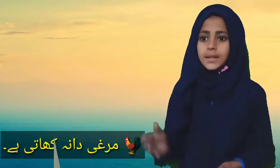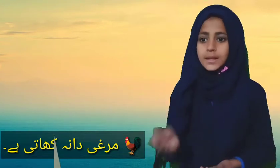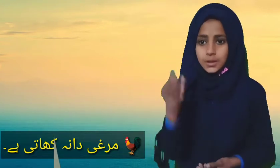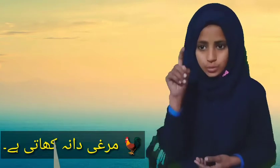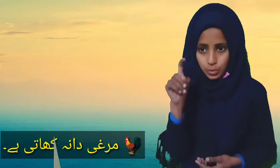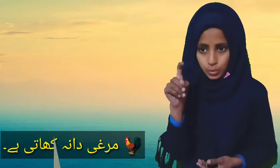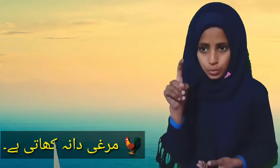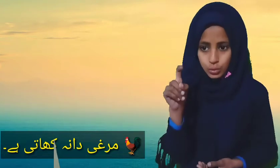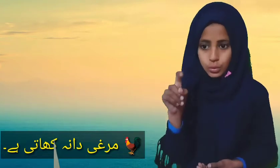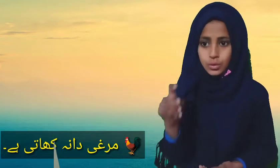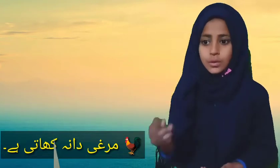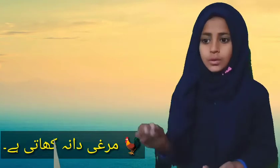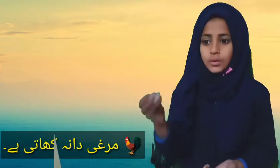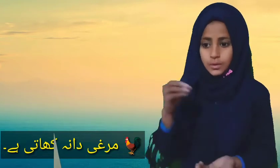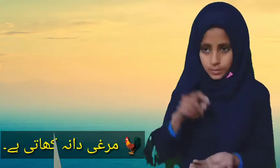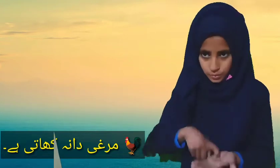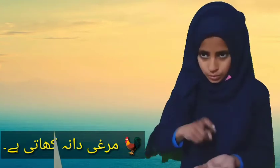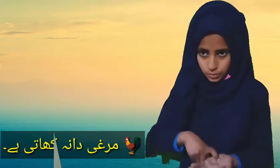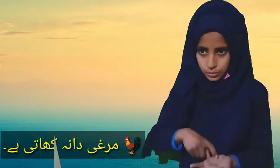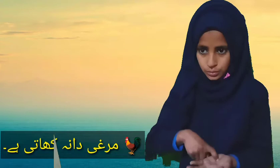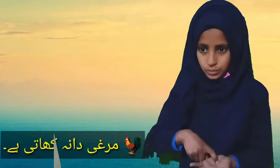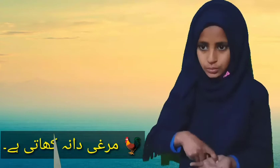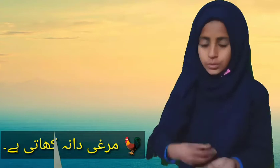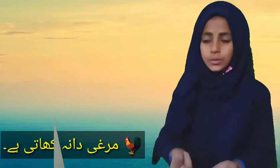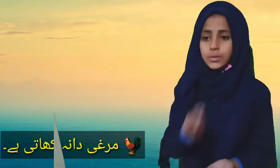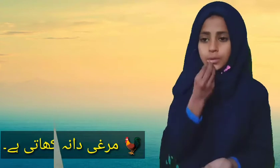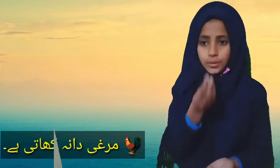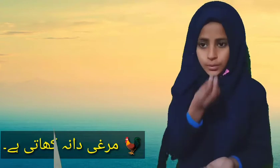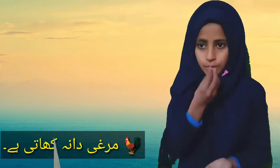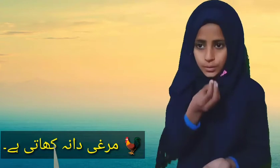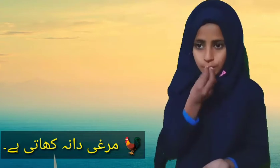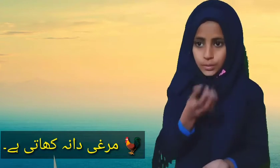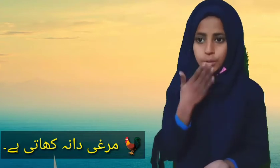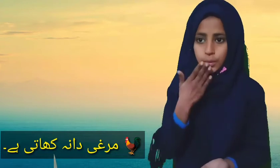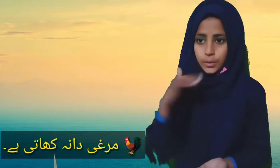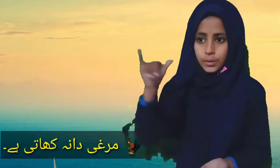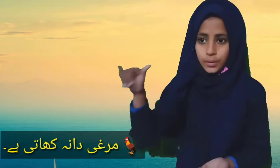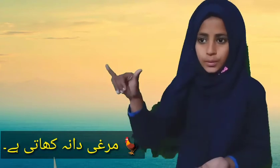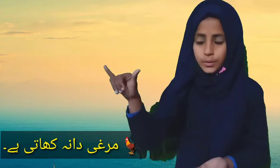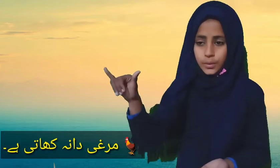मुर्गी दाना खाती है।